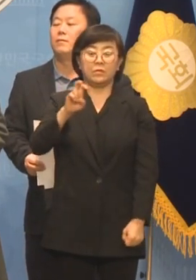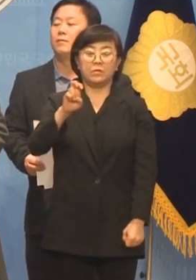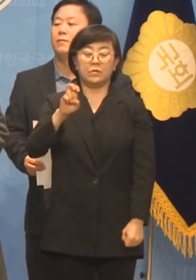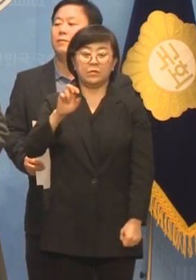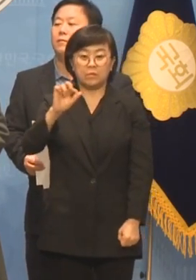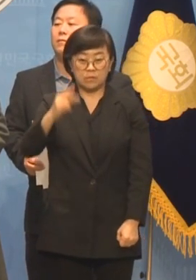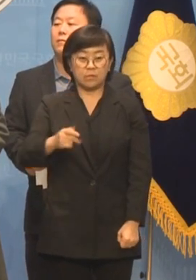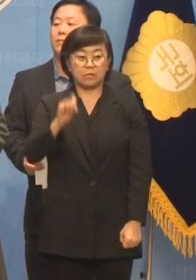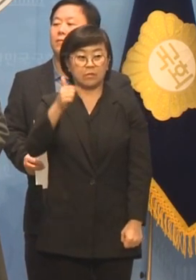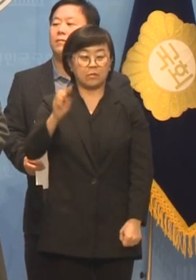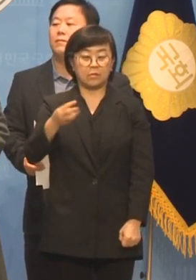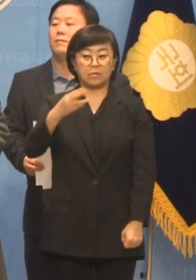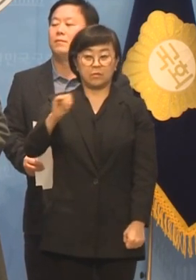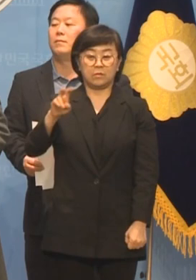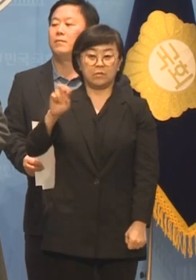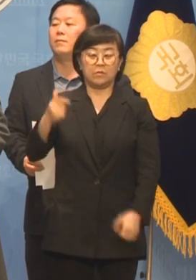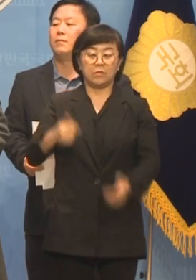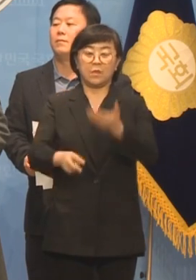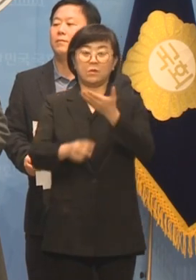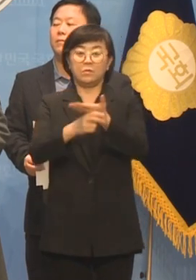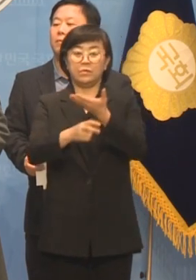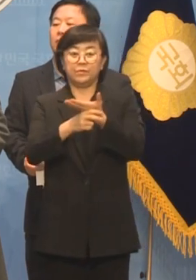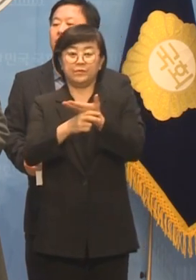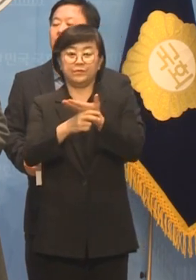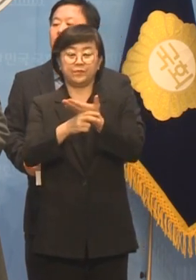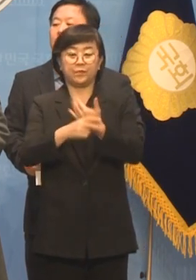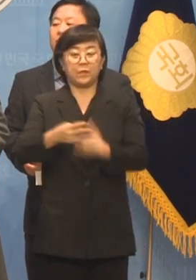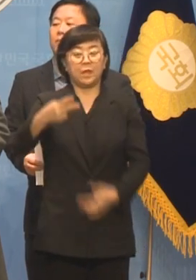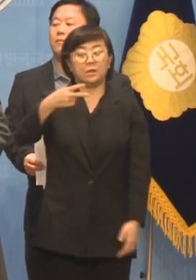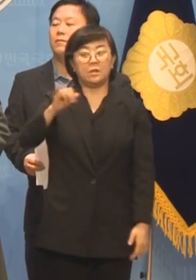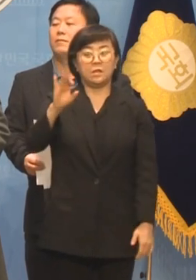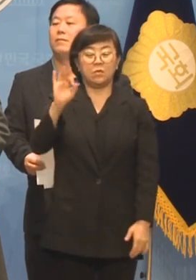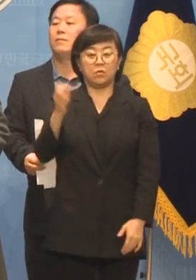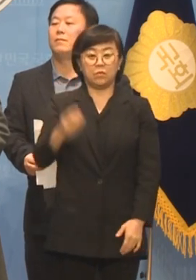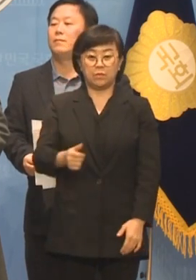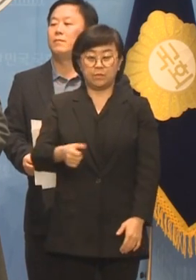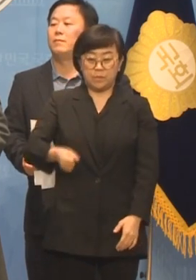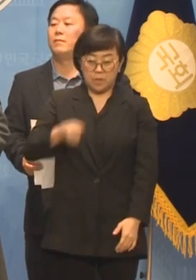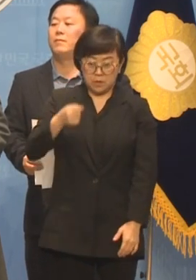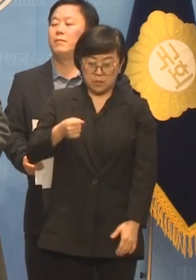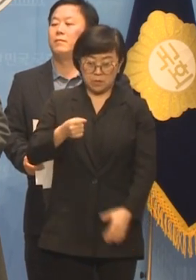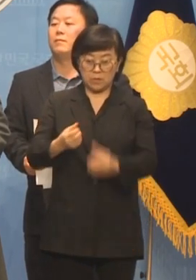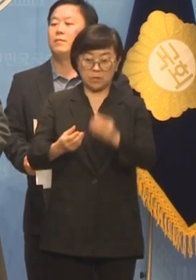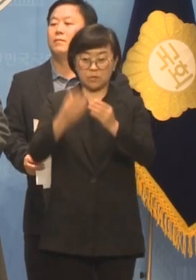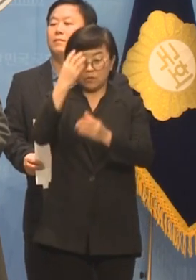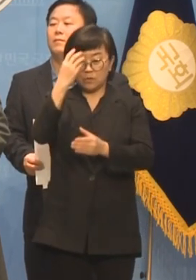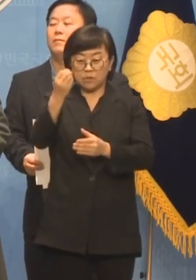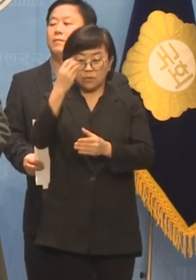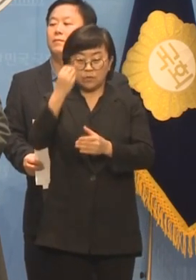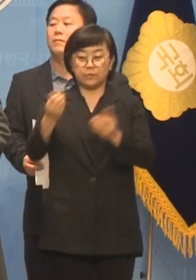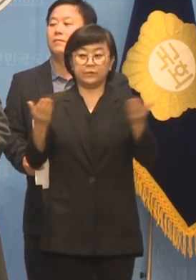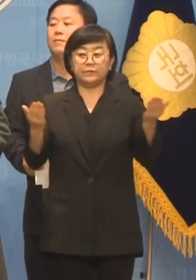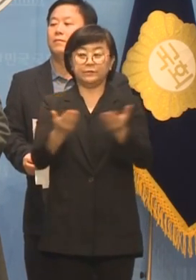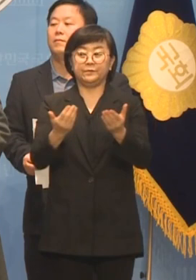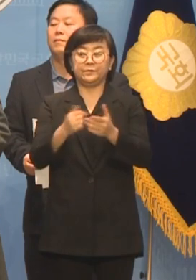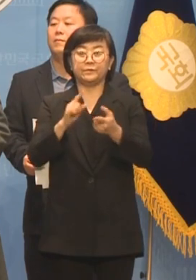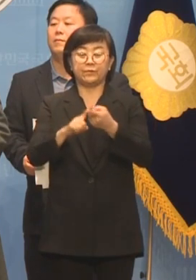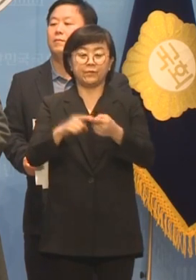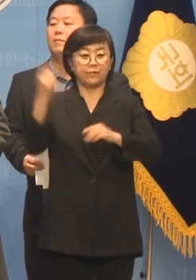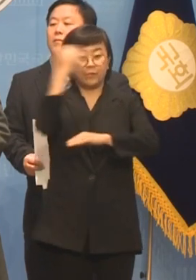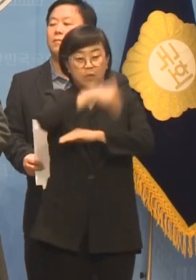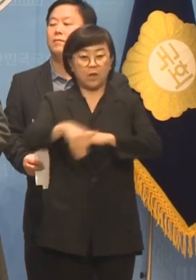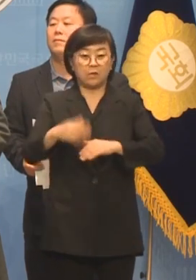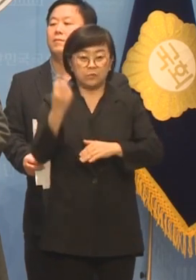되고요. 그 다음에 불법적으로 디올백을 본 뇌물수수 사건을 그저 무슨